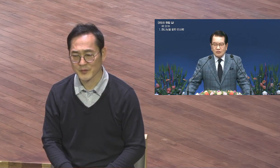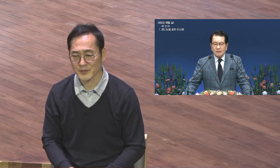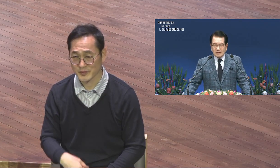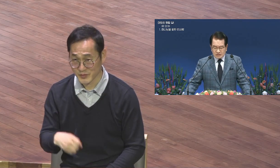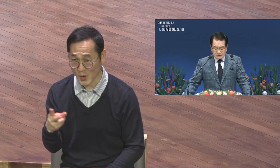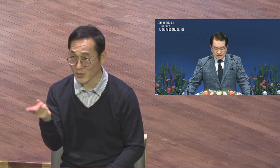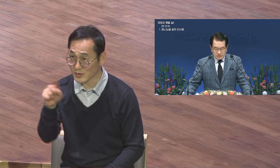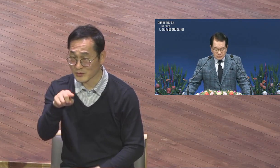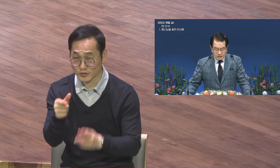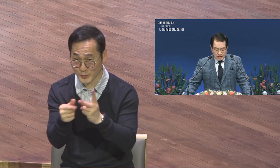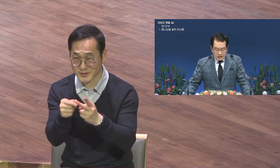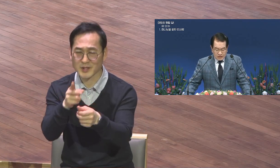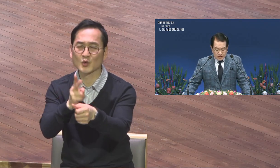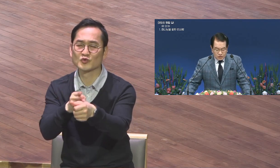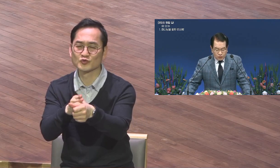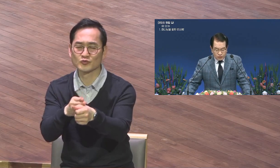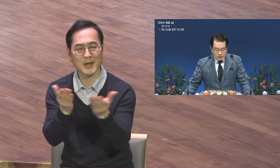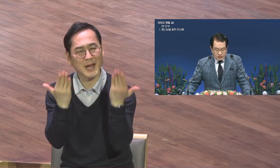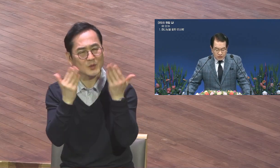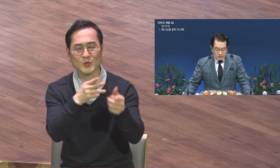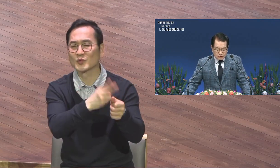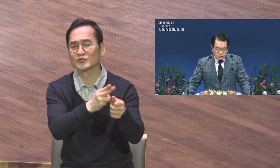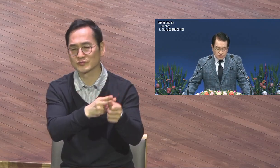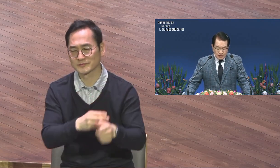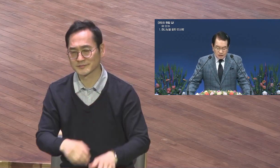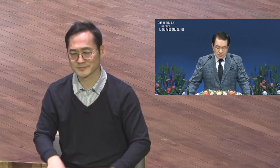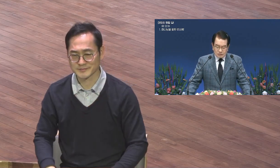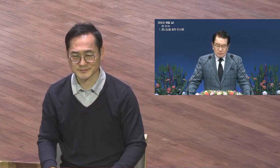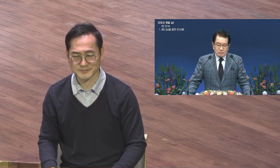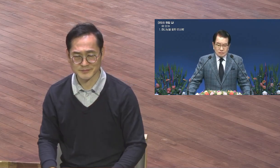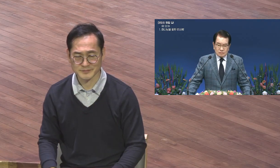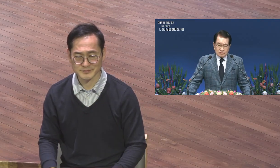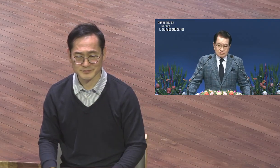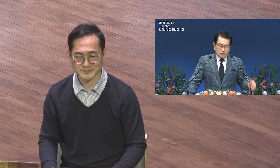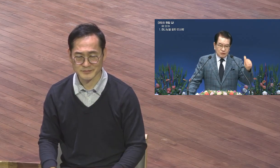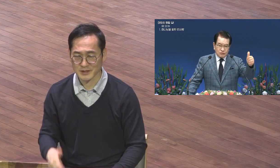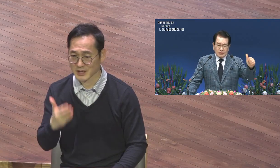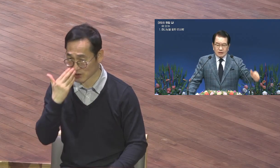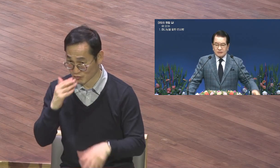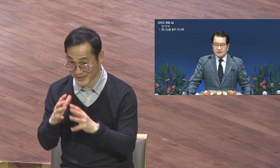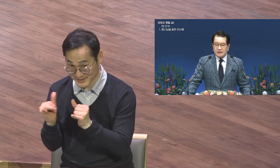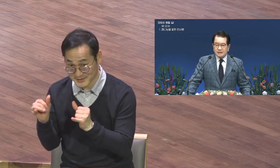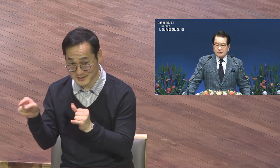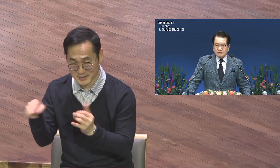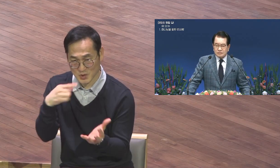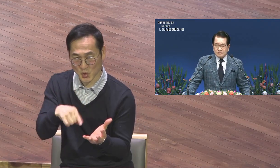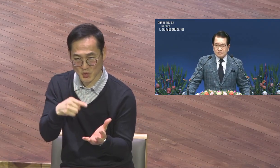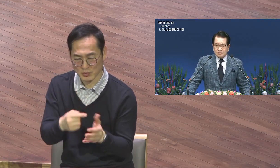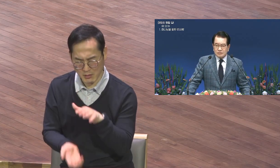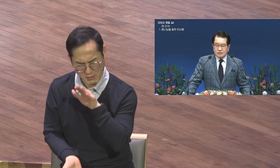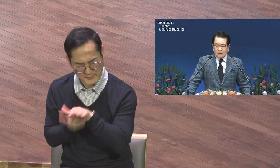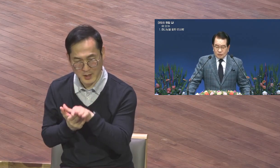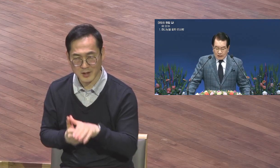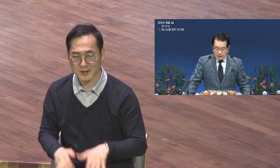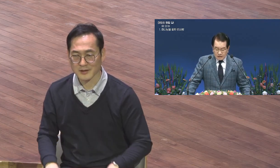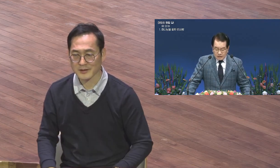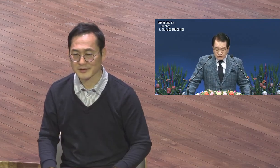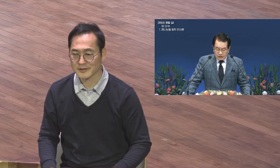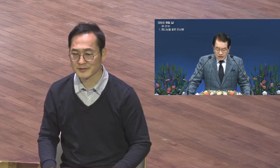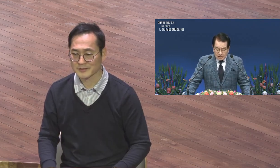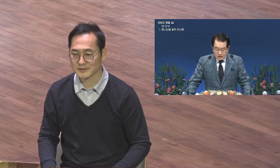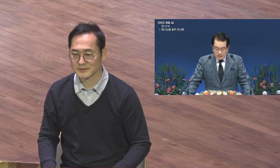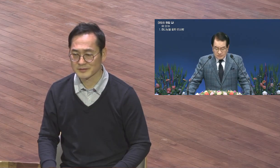교사지요, 학교 학선생이고, 이 교육이라고 하면요, 유대인을 최고잖아요, 세계적으로.